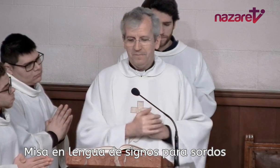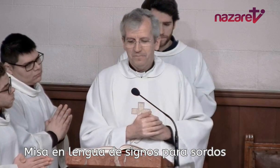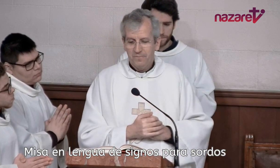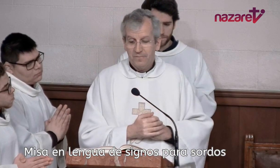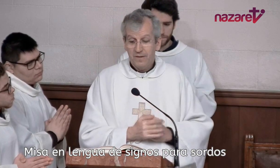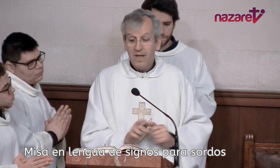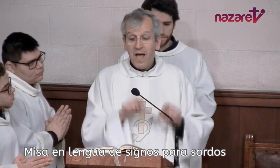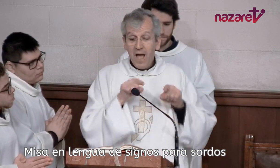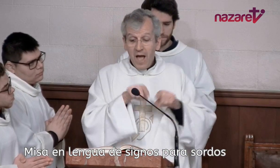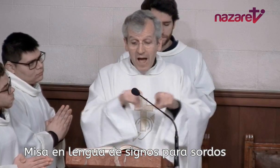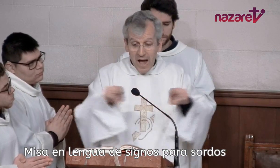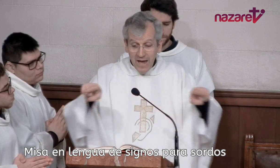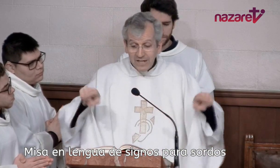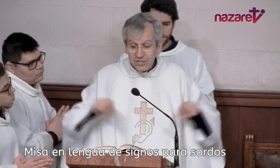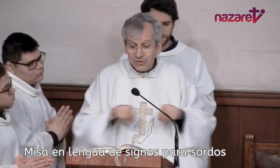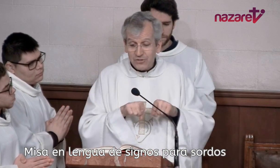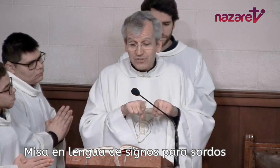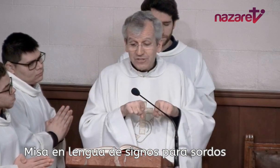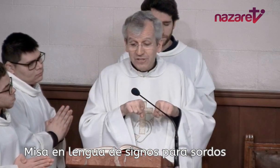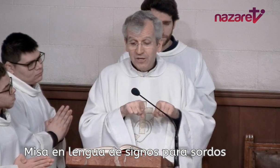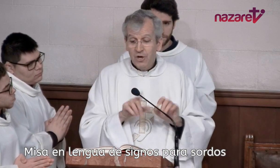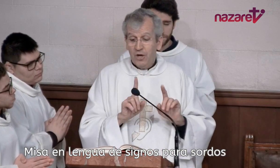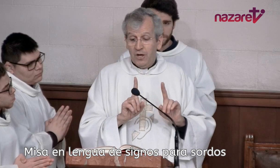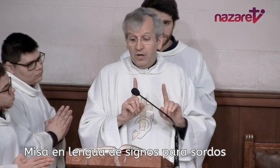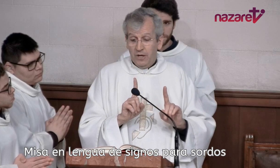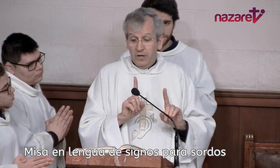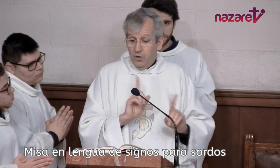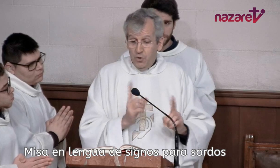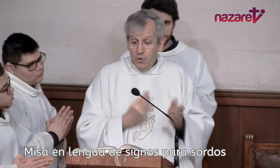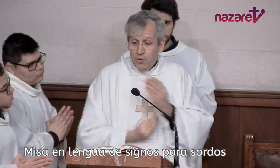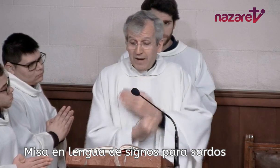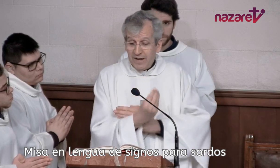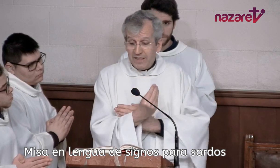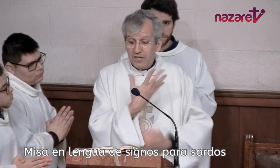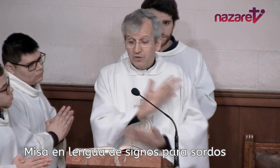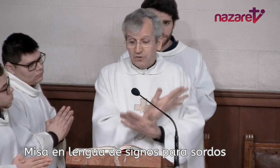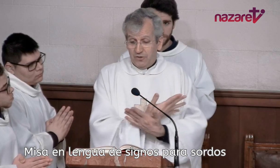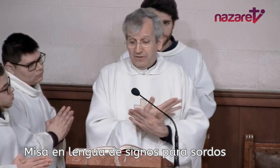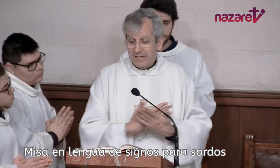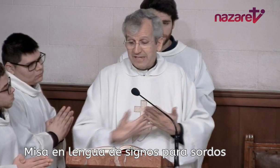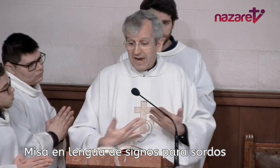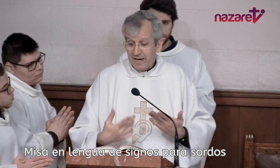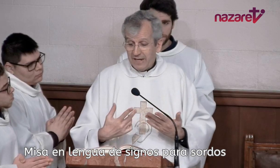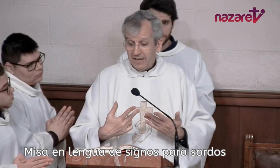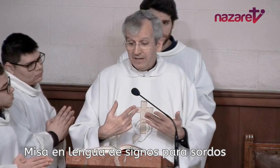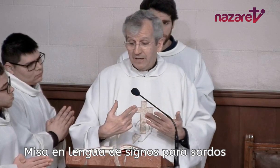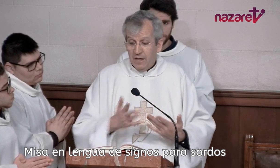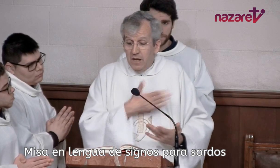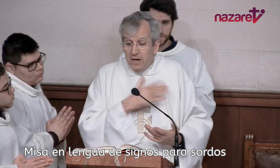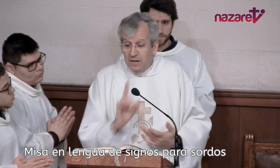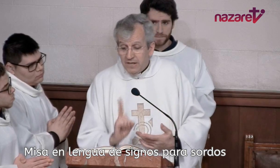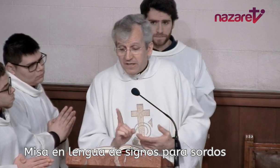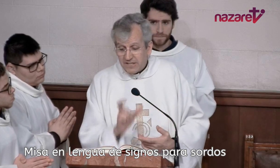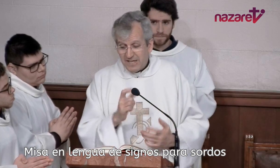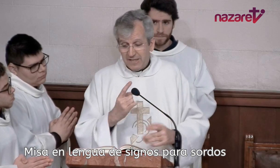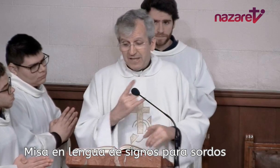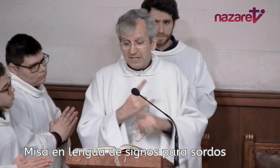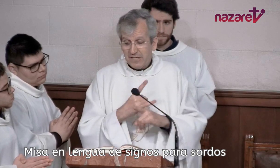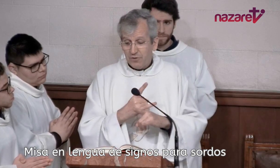A estos no han nacido de sangre, ni de deseo